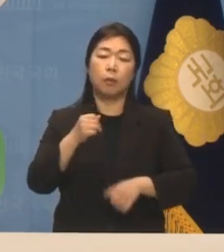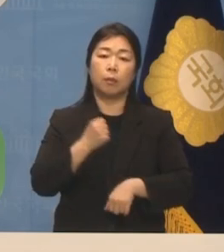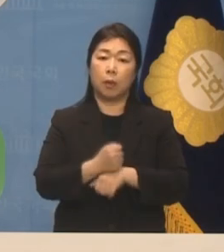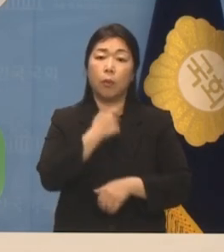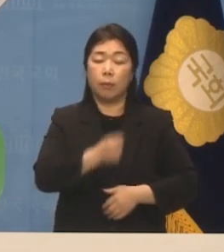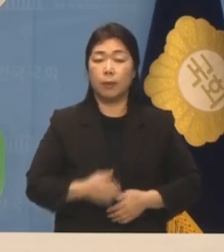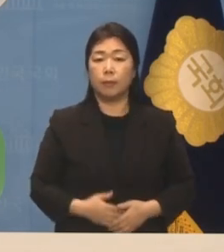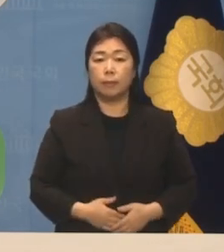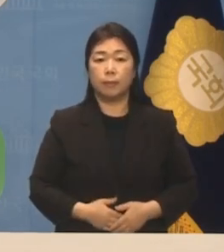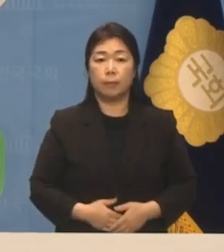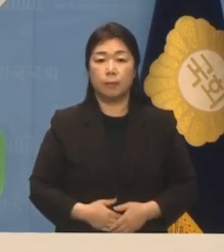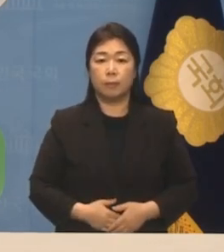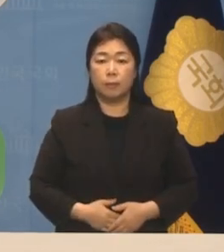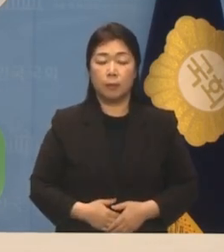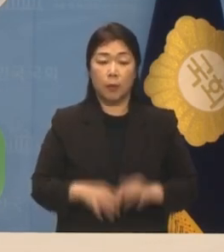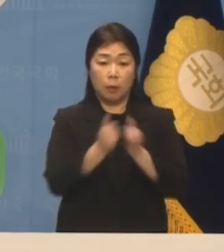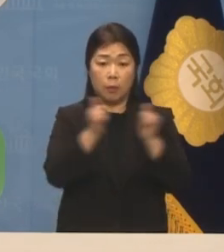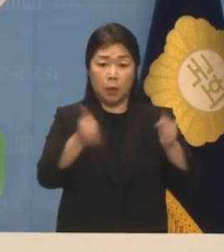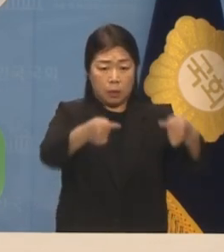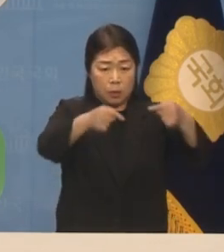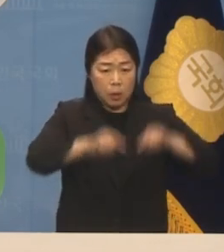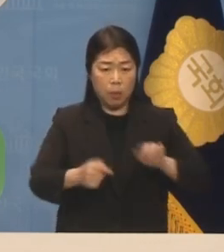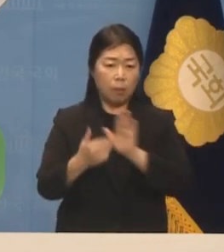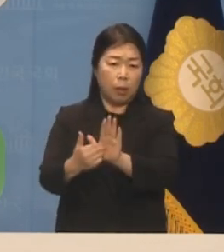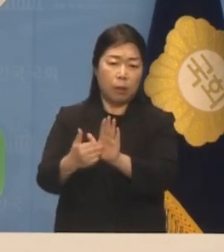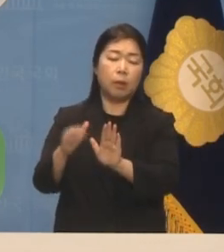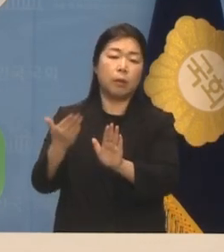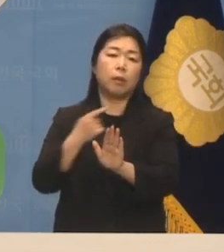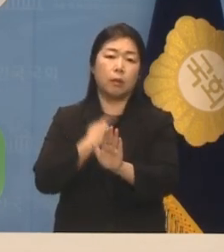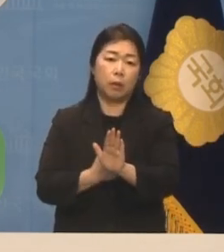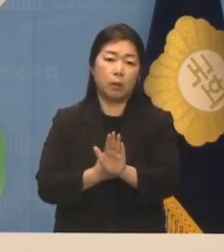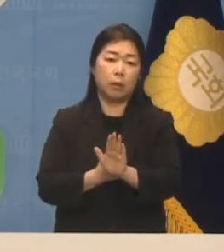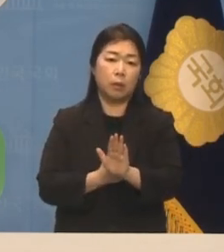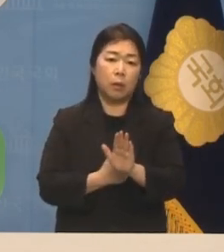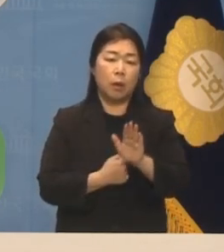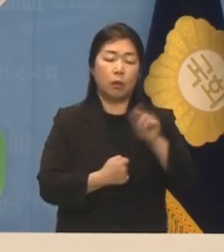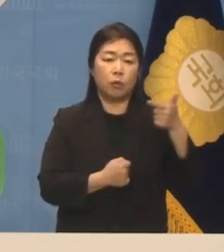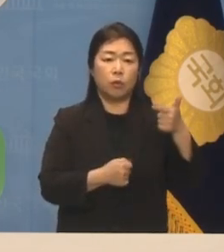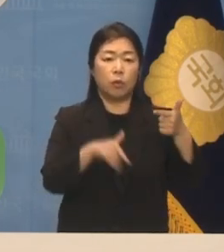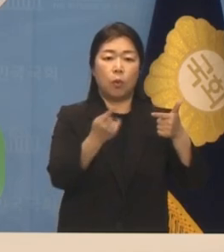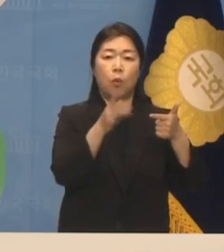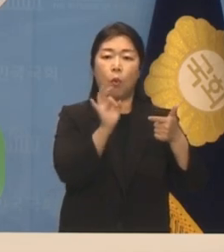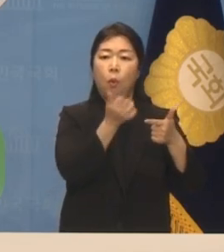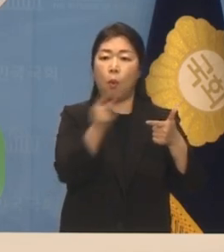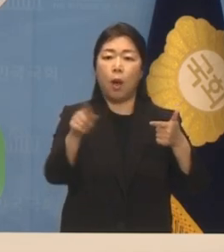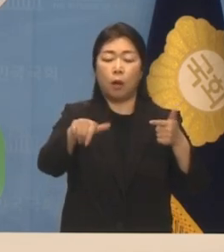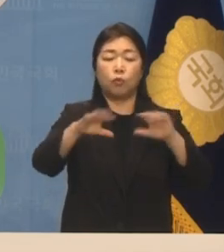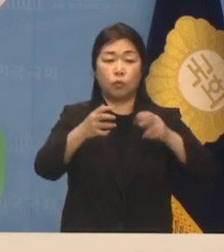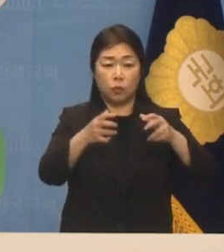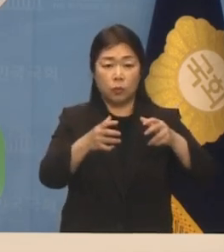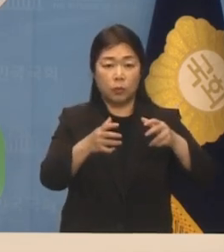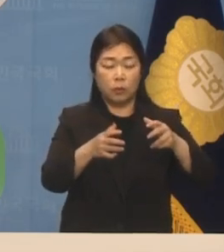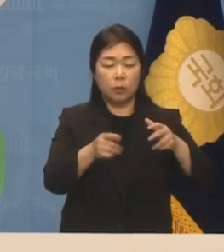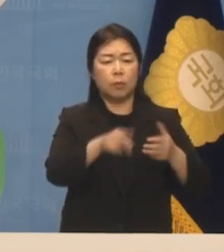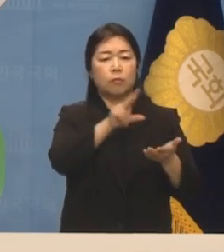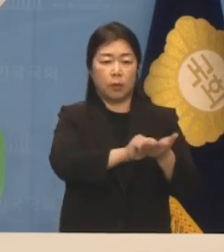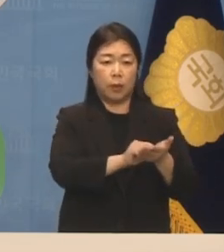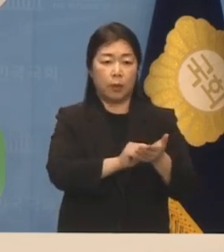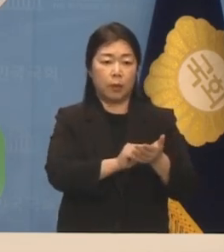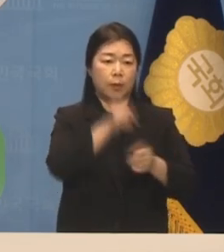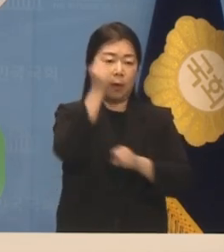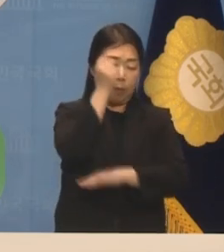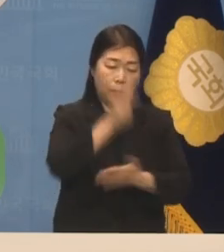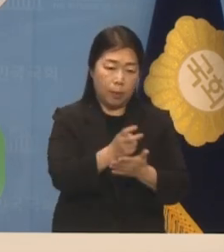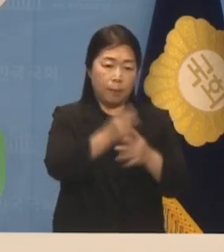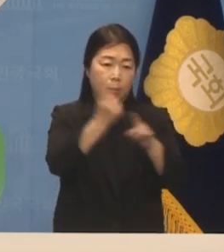시민 참여가 실질적으로 배제된 제6공화국 민주주의의 근본적 쇄신과 개헌 등 새로운 한국 사회의